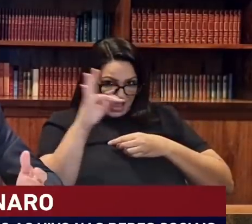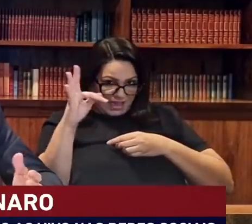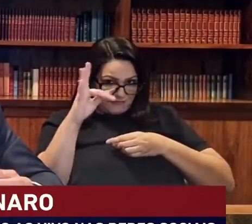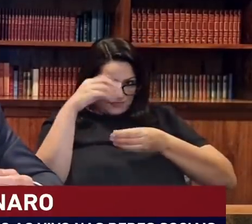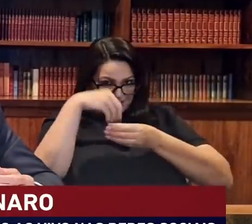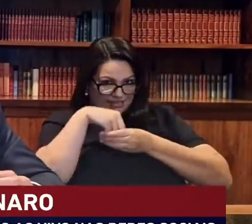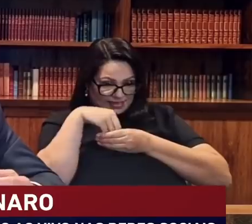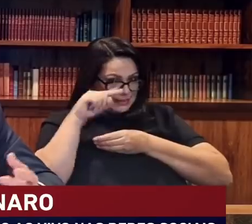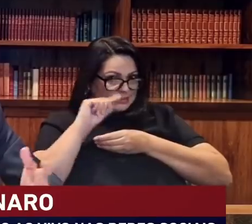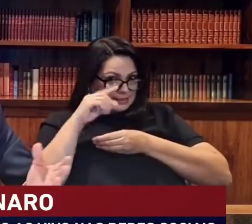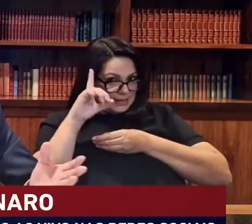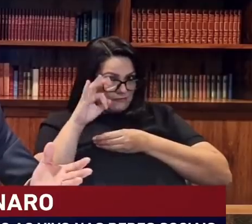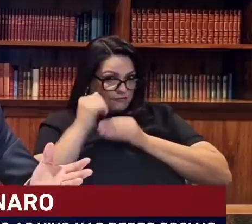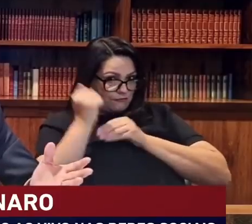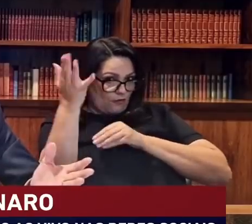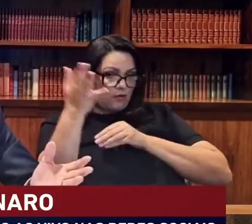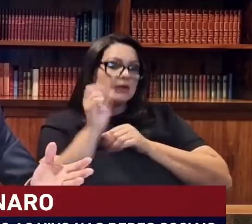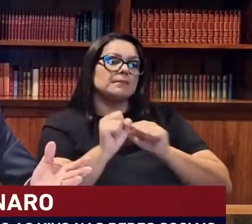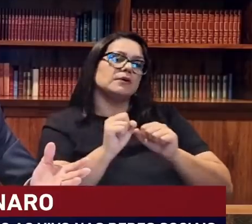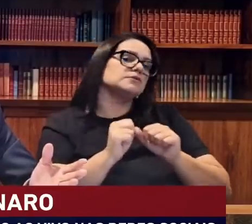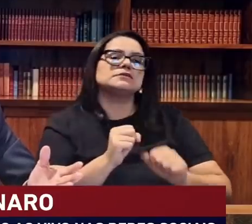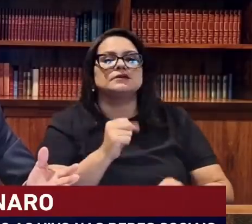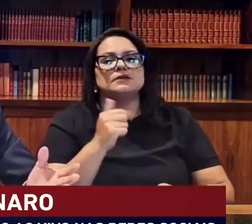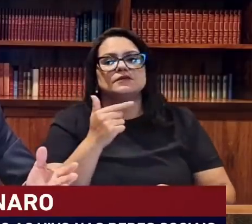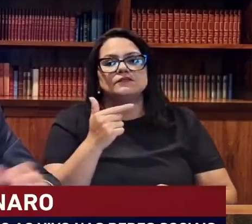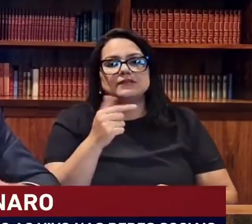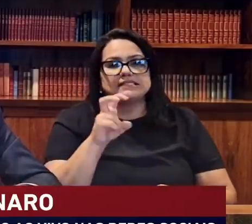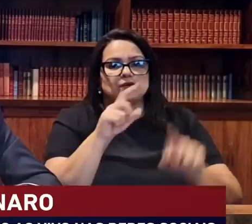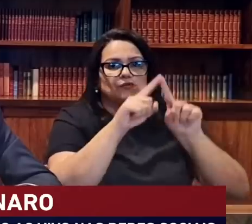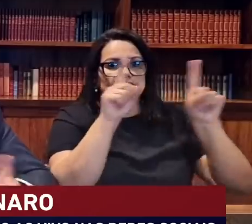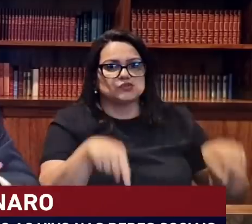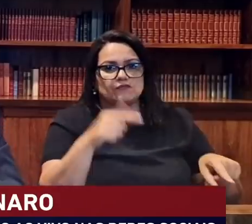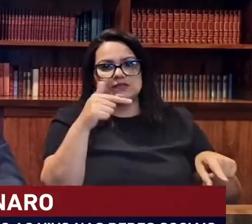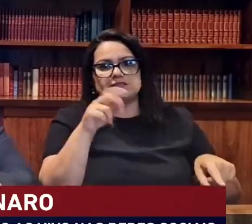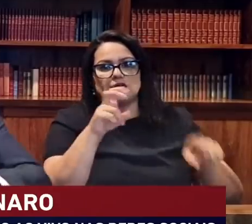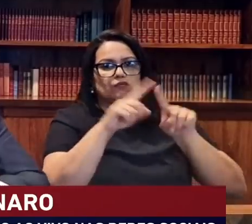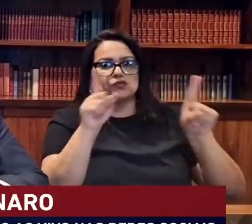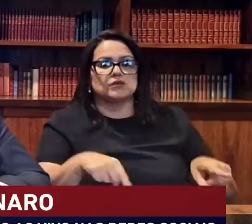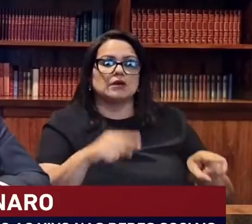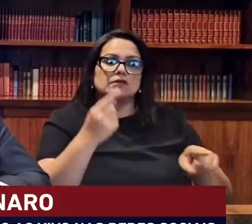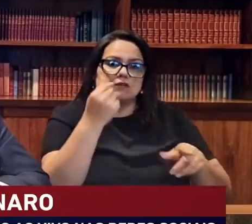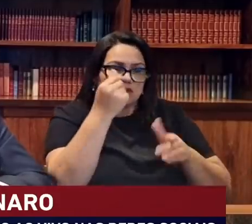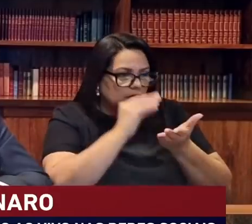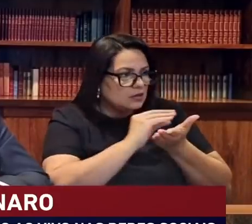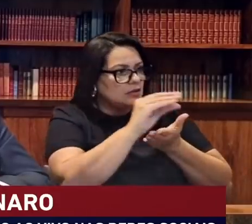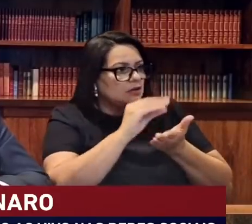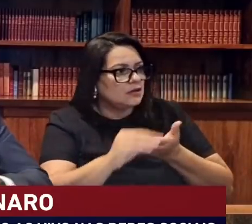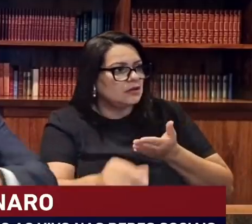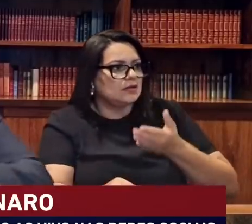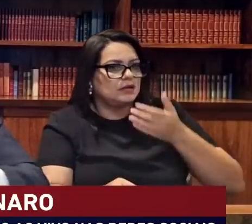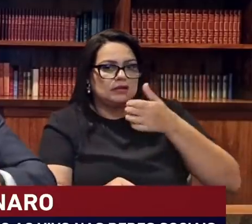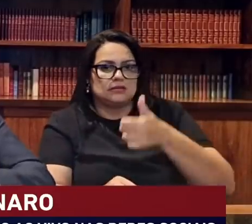não tenha, pode ter no máximo 25 servidores, não é isso? Cada um pode ter 25 servidores num valor de 90